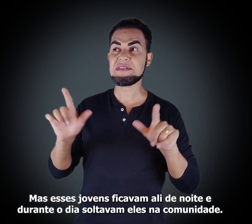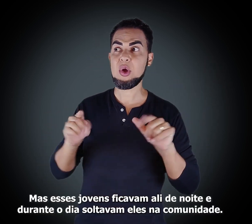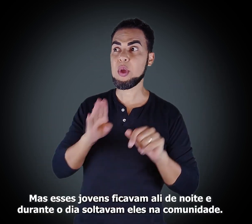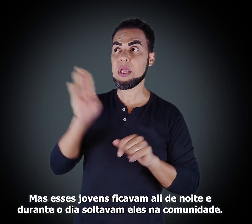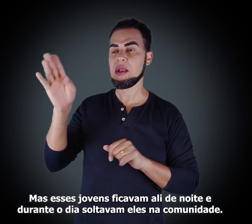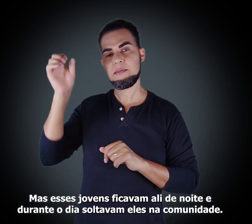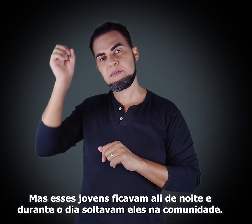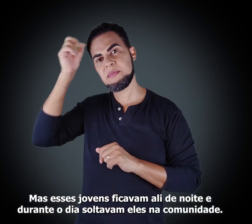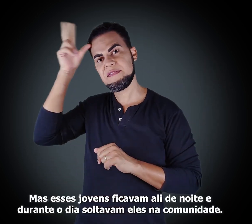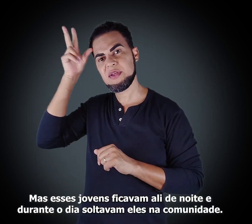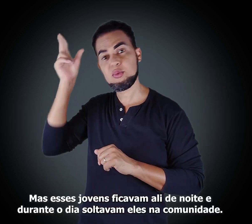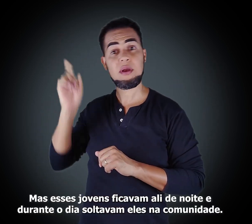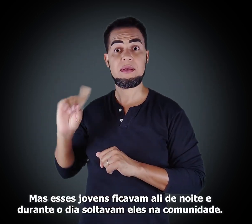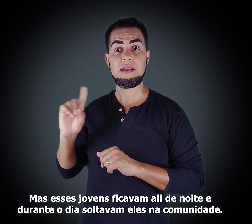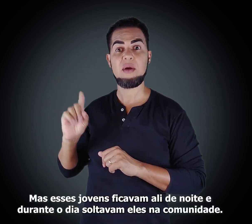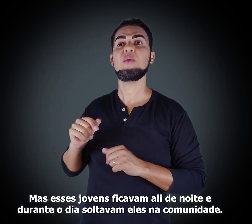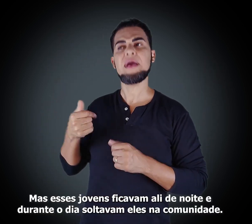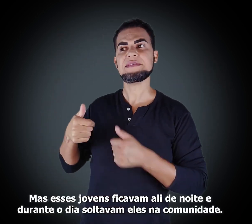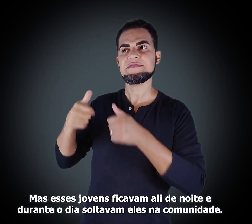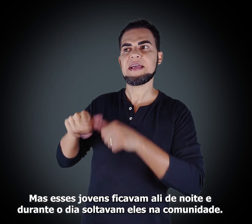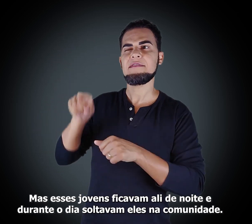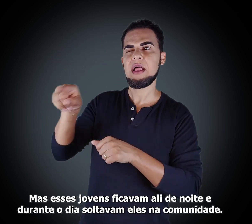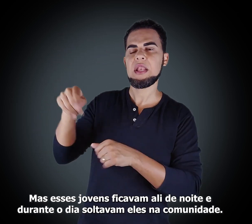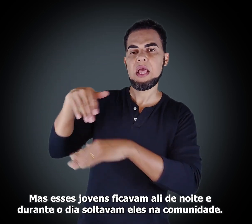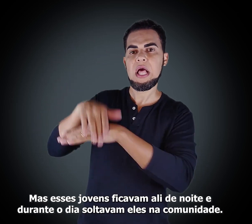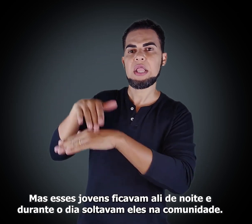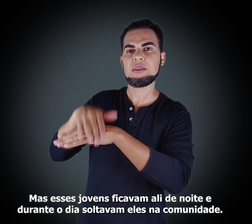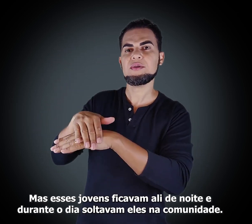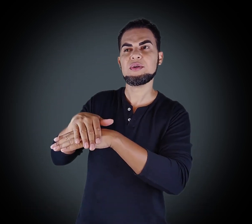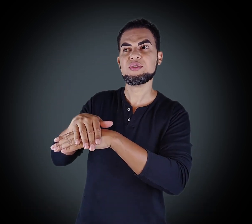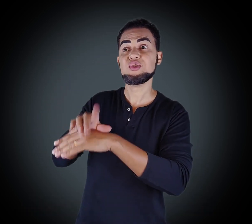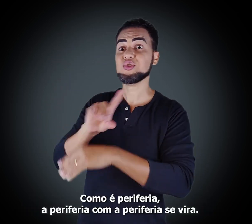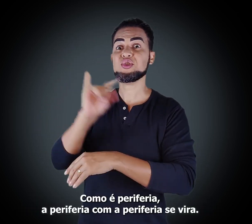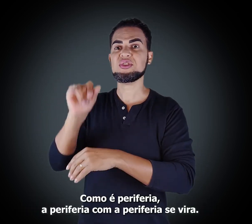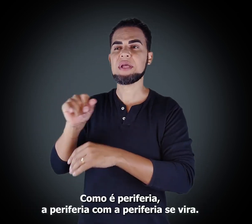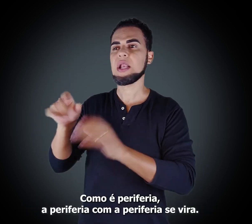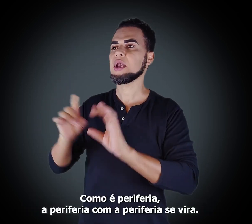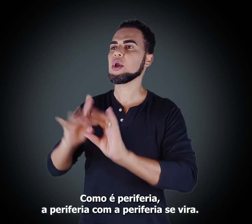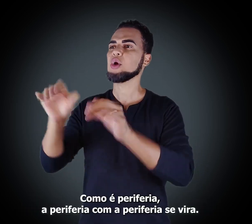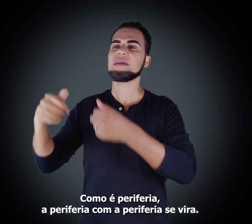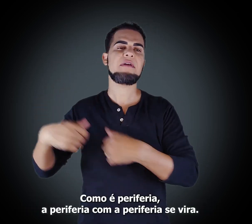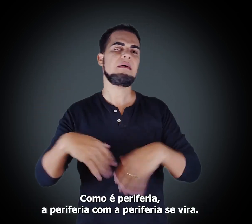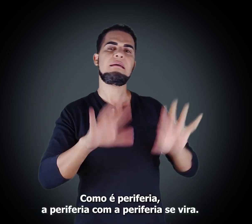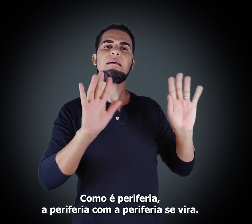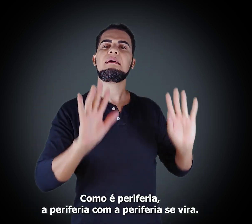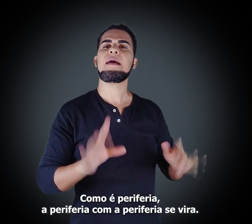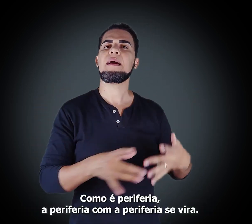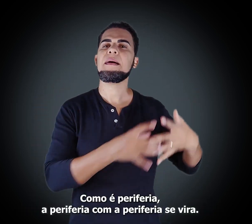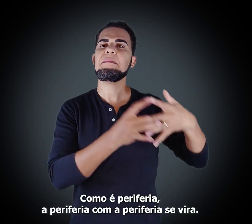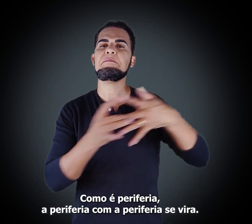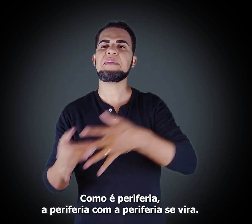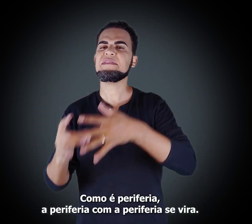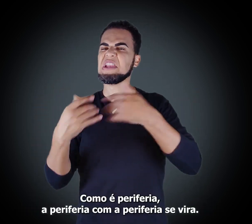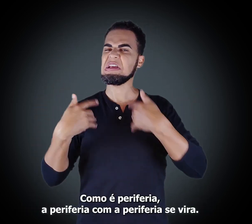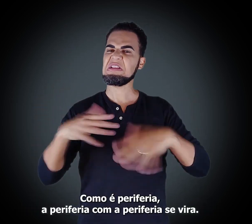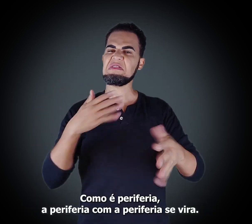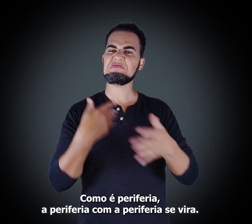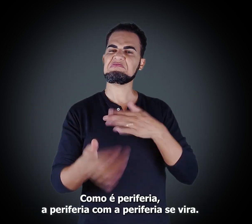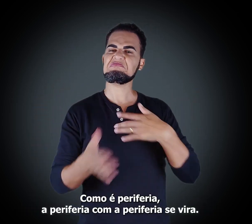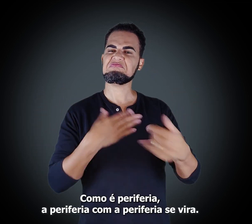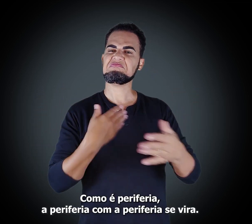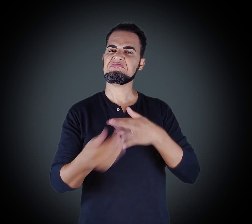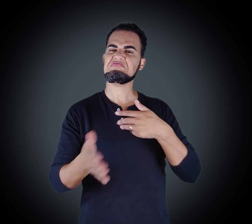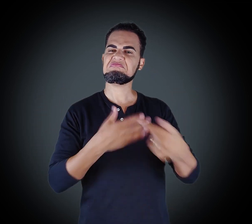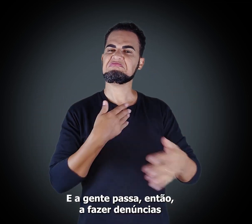jovens ficavam de noite e durante o dia soltavam eles na comunidade. Como é periferia, periferia com periferia